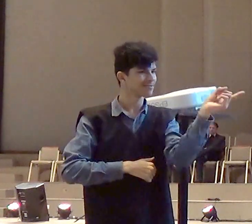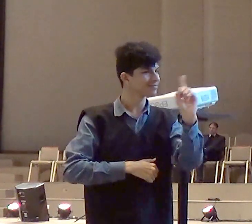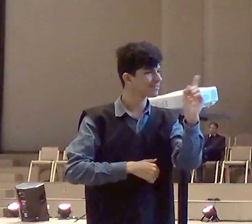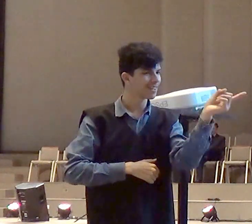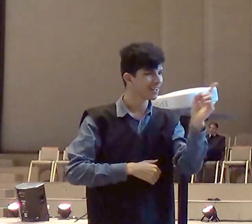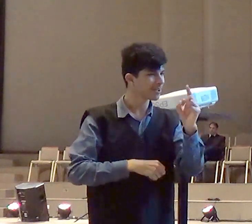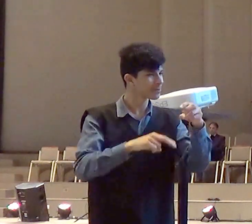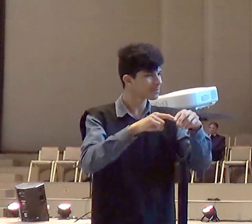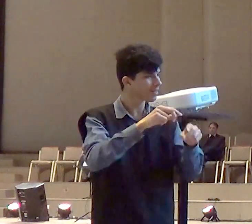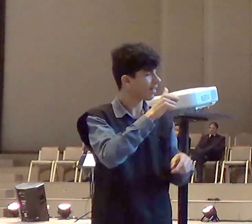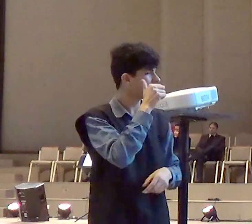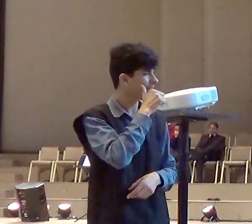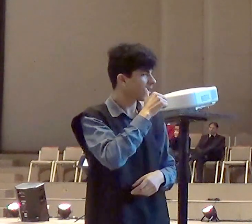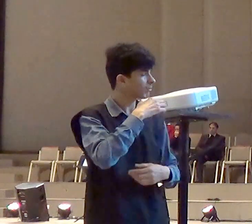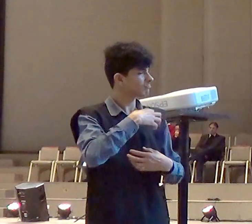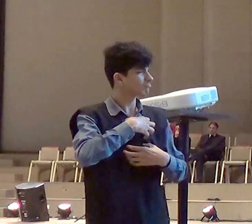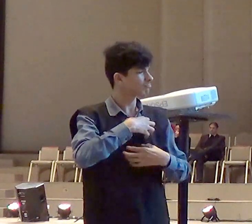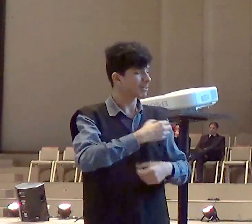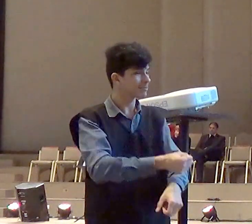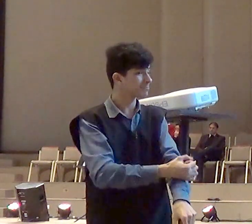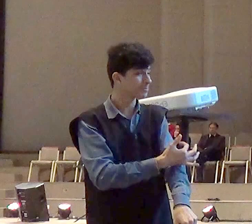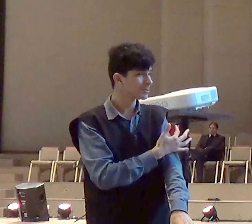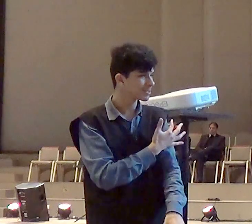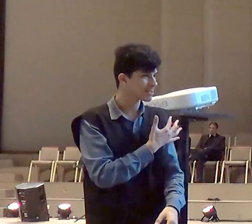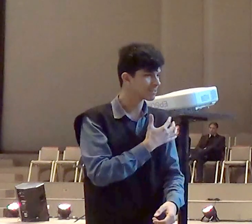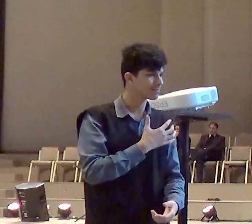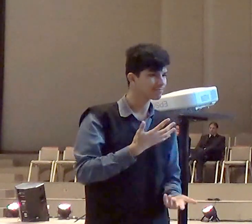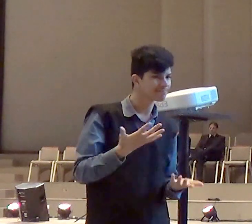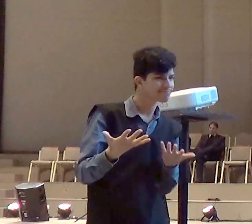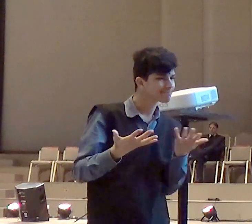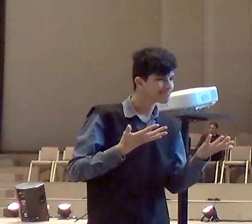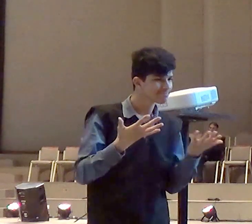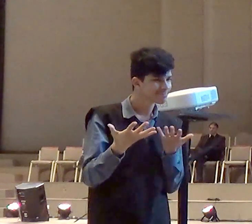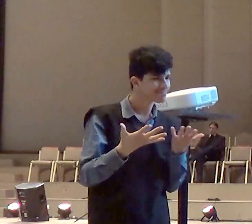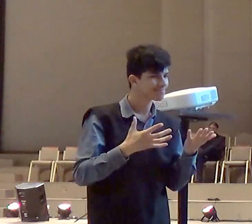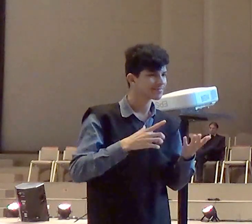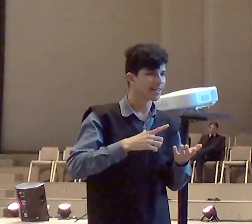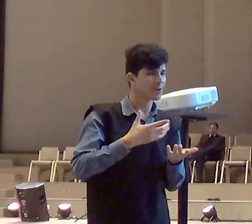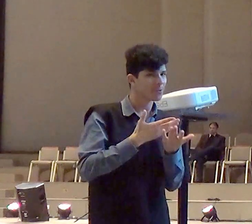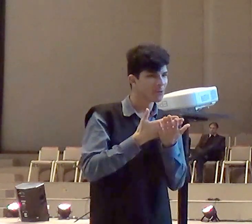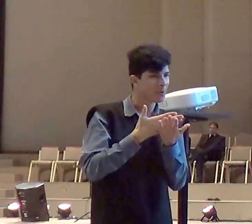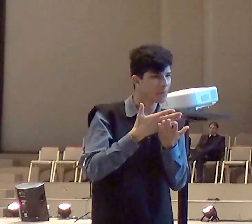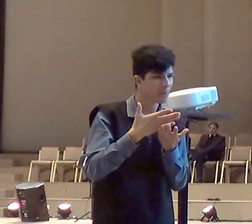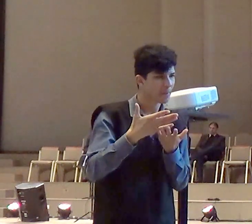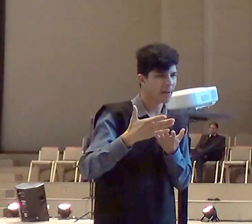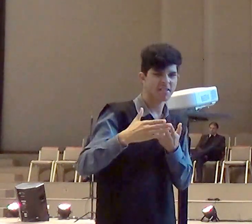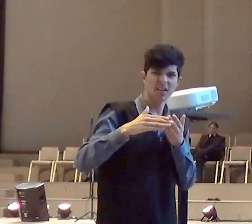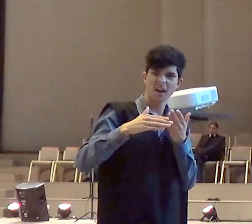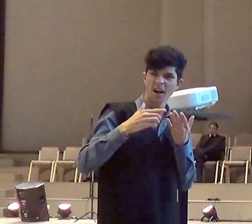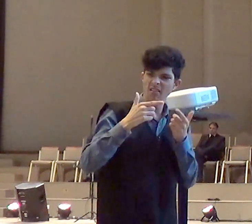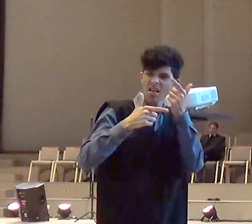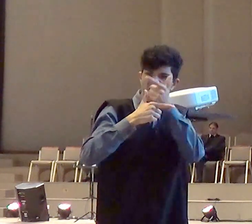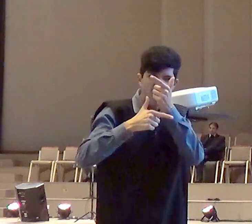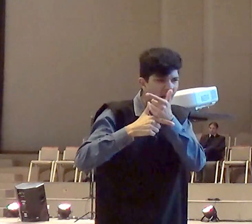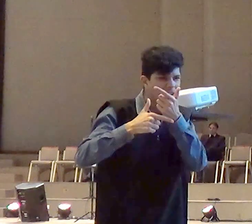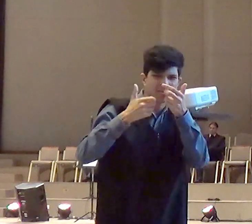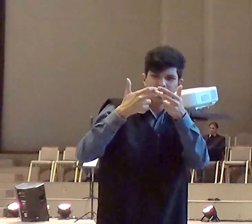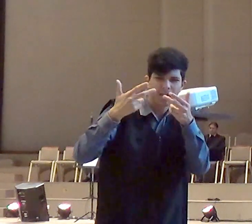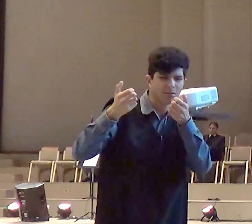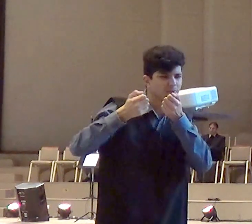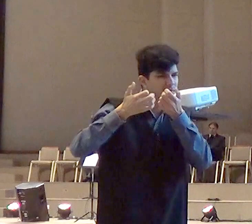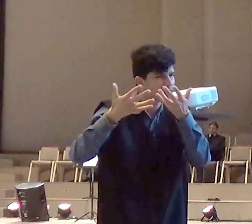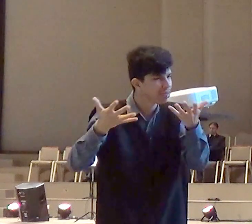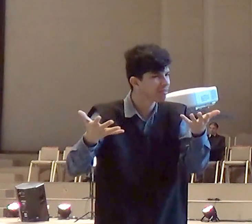e aí a gente começa a lançar pela boca aquilo que está em nós isso vai